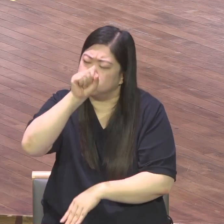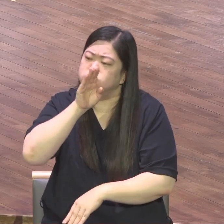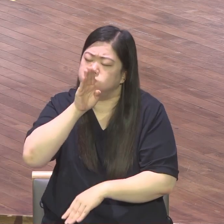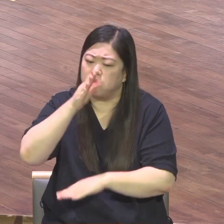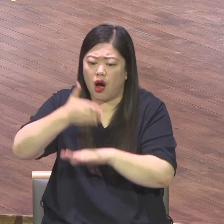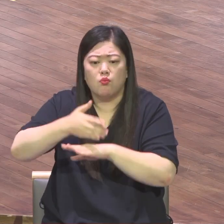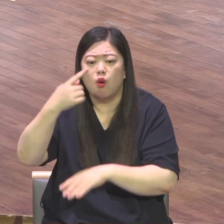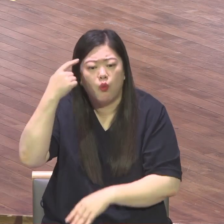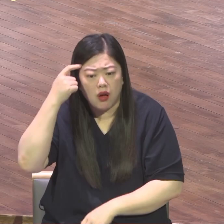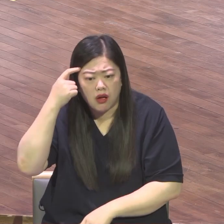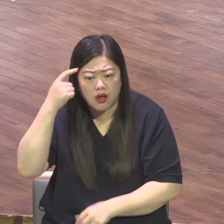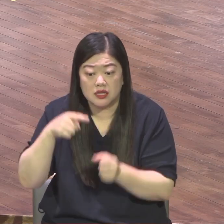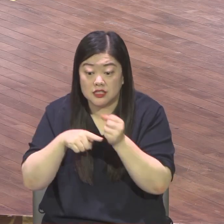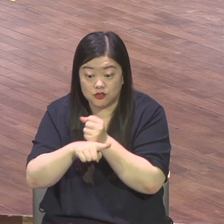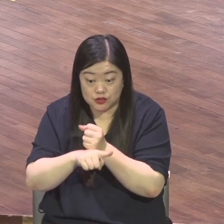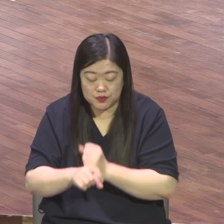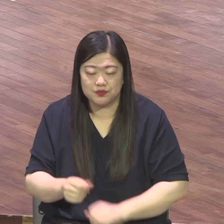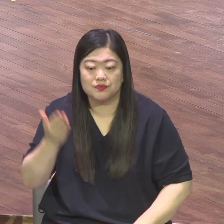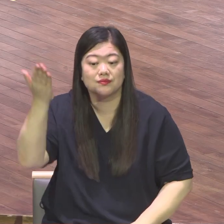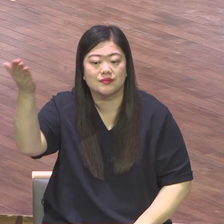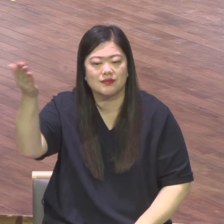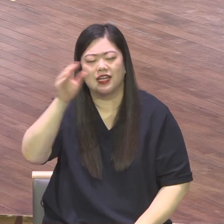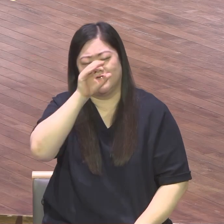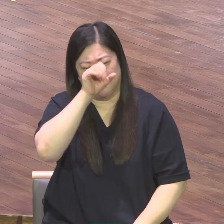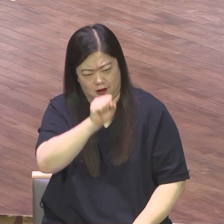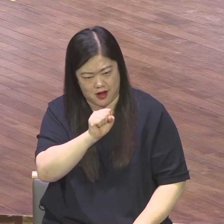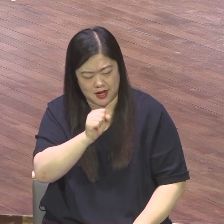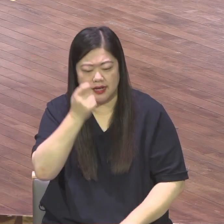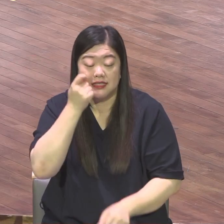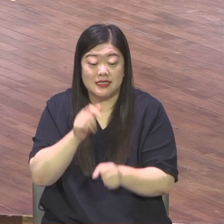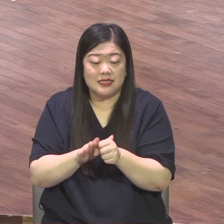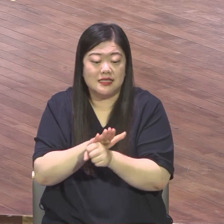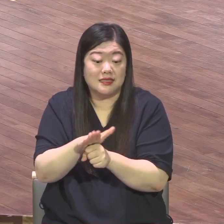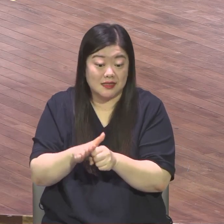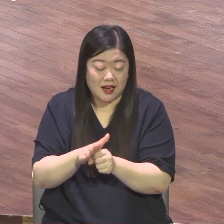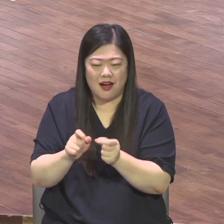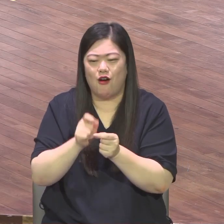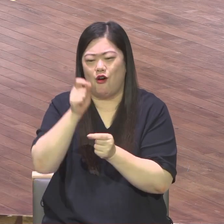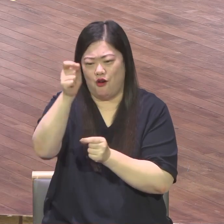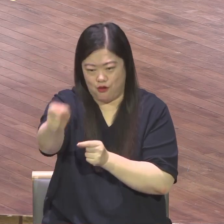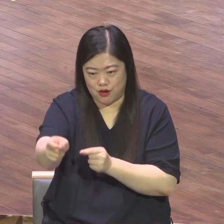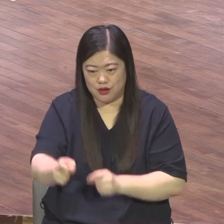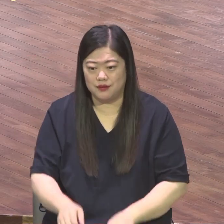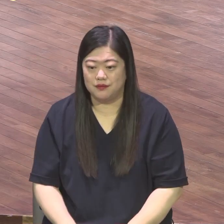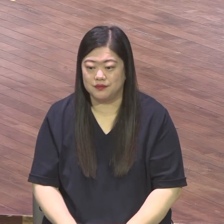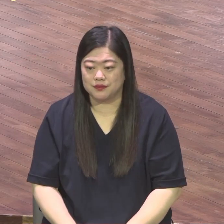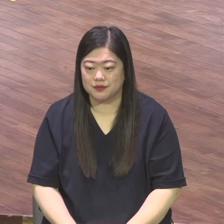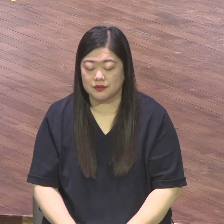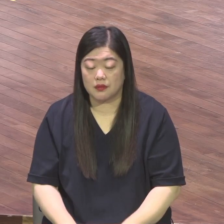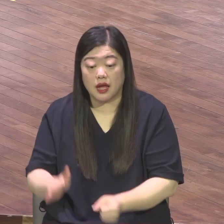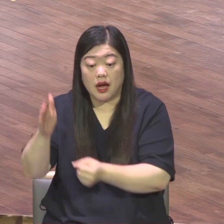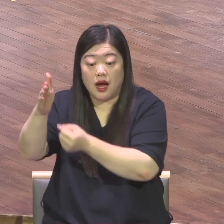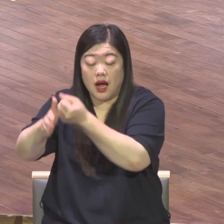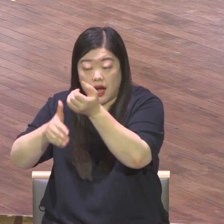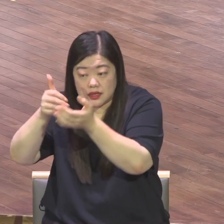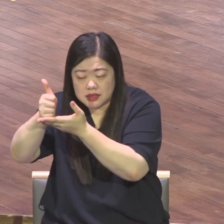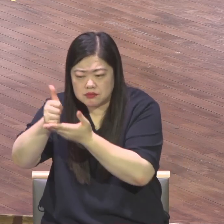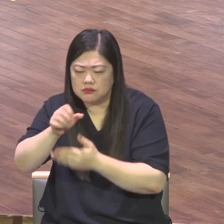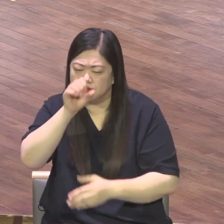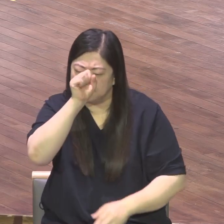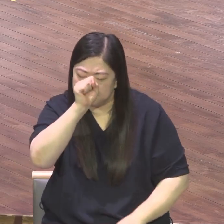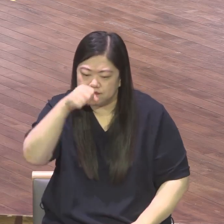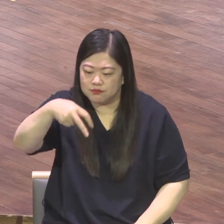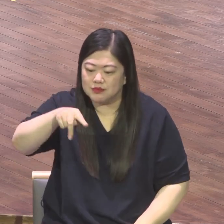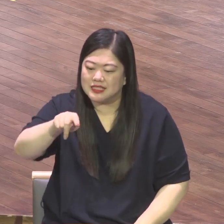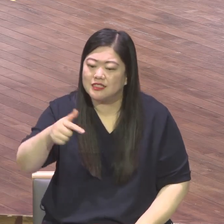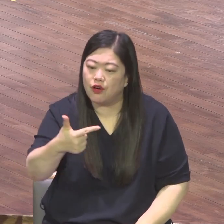여호와께 감사하라. 그는 선하시며 그 인자하심이 영원함이로다. 하나님의 선하심과 인자하심을 인해